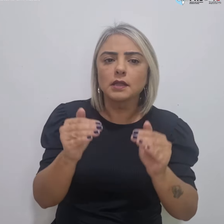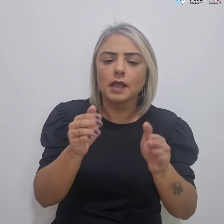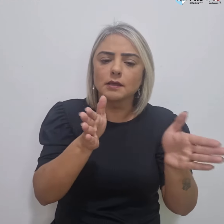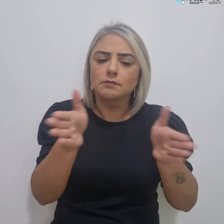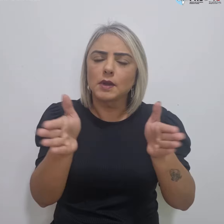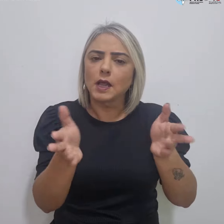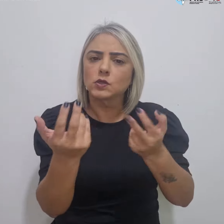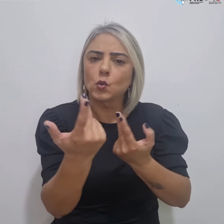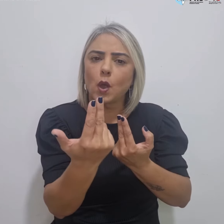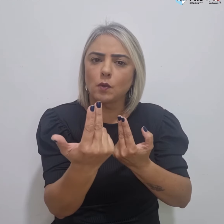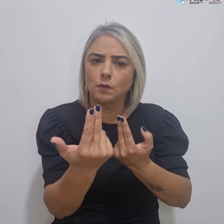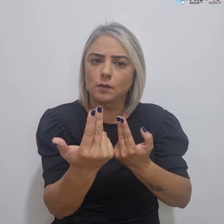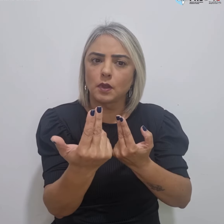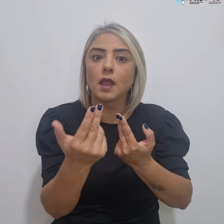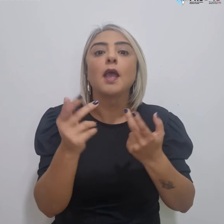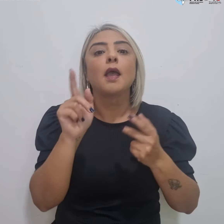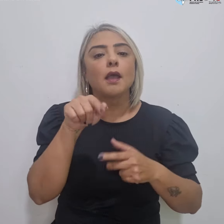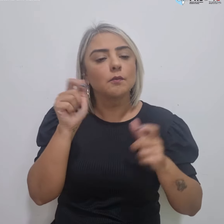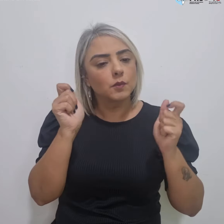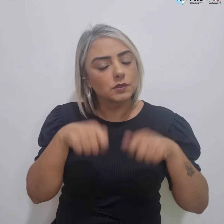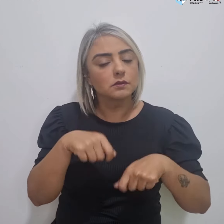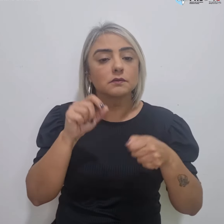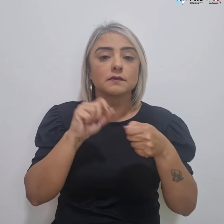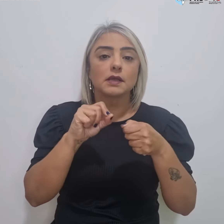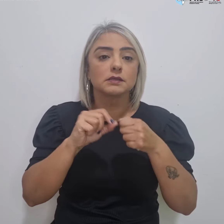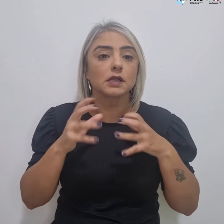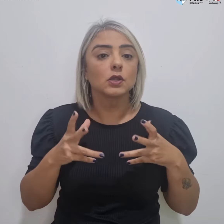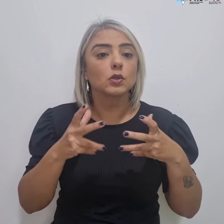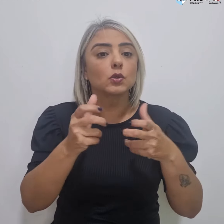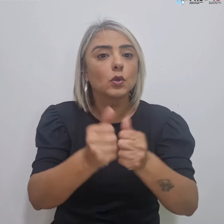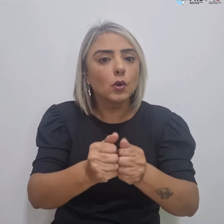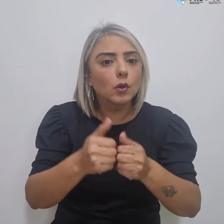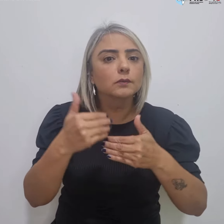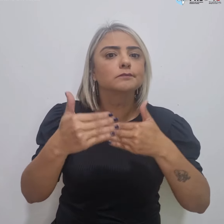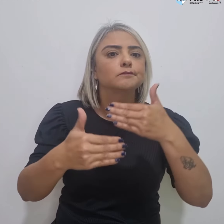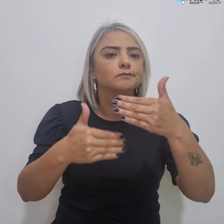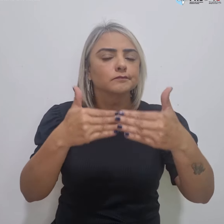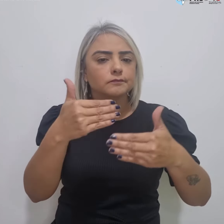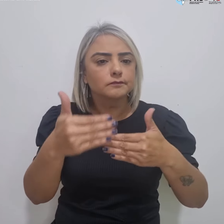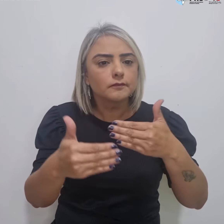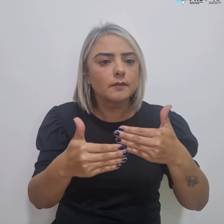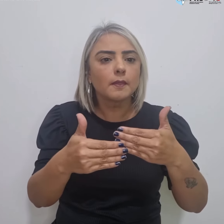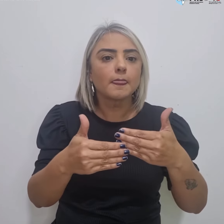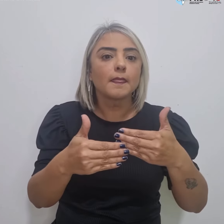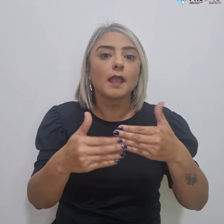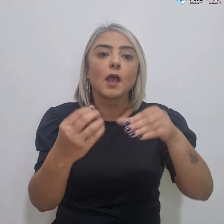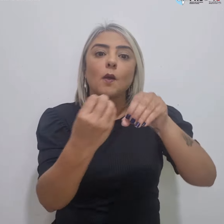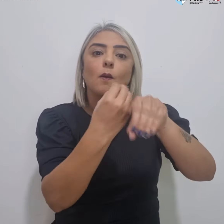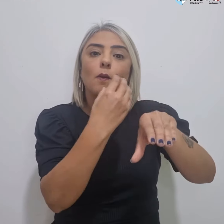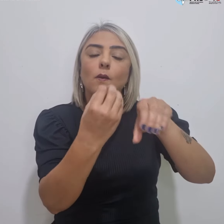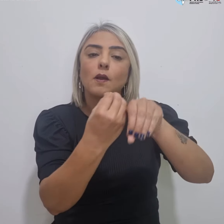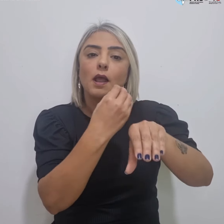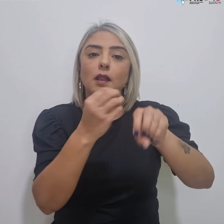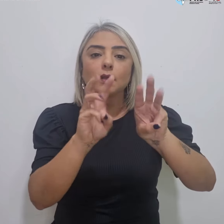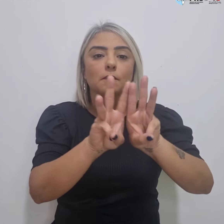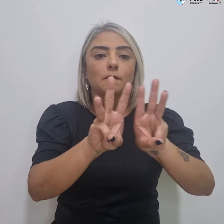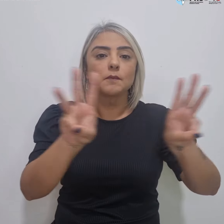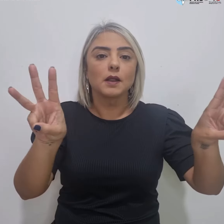É possível realizar todos os procedimentos de forma remota pelo site do Tribunal